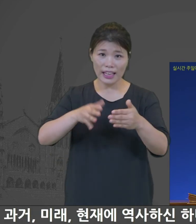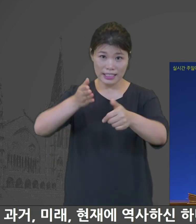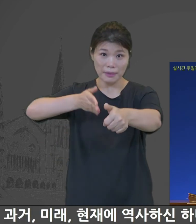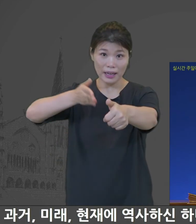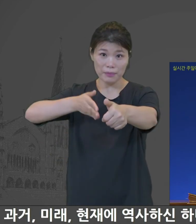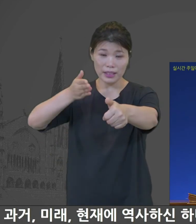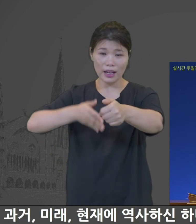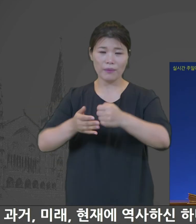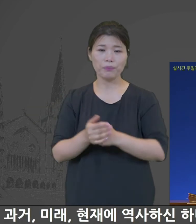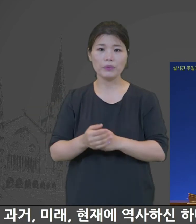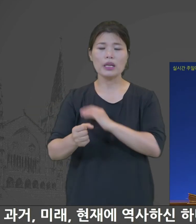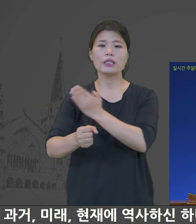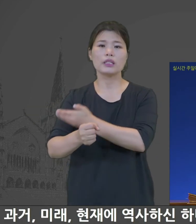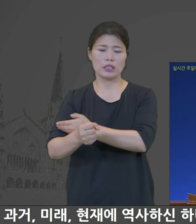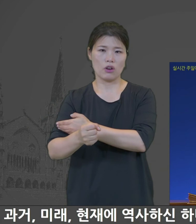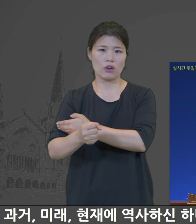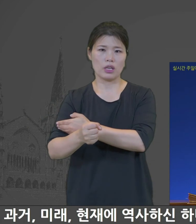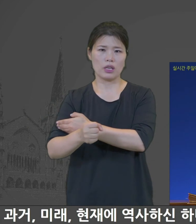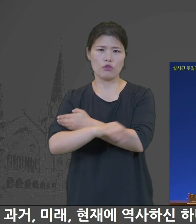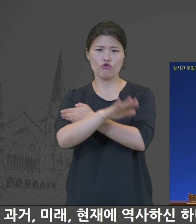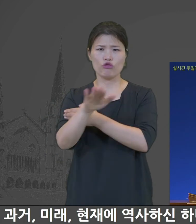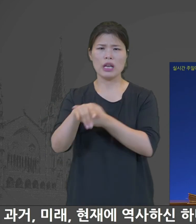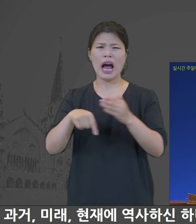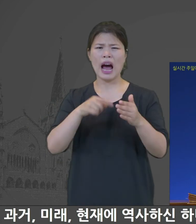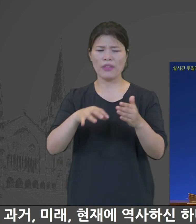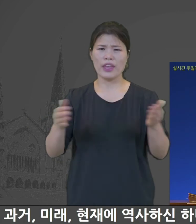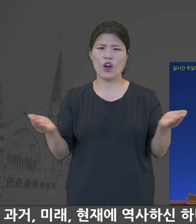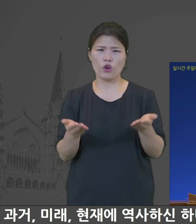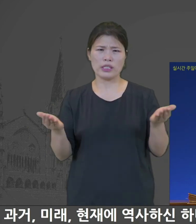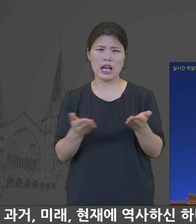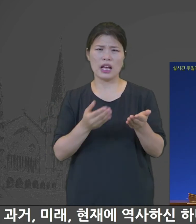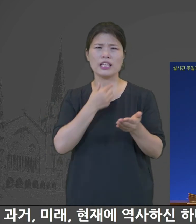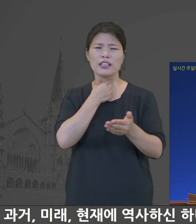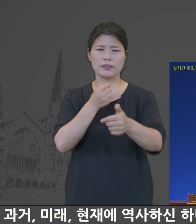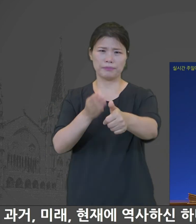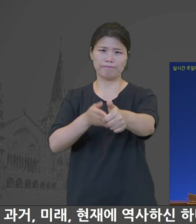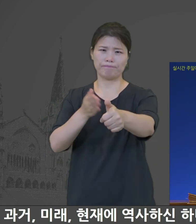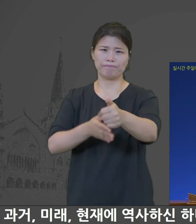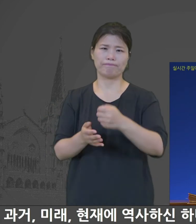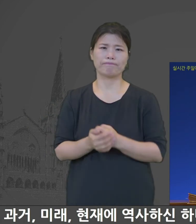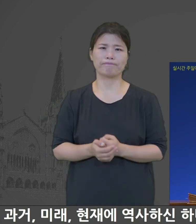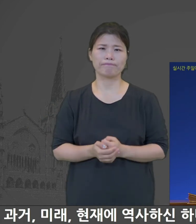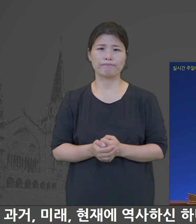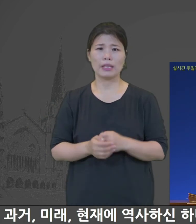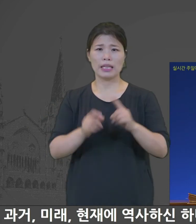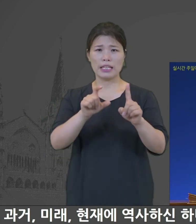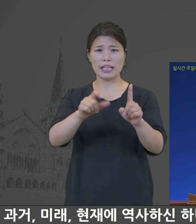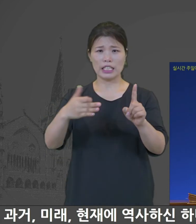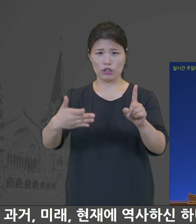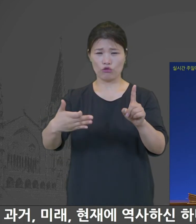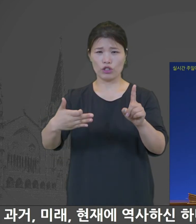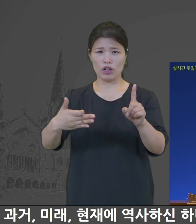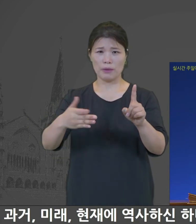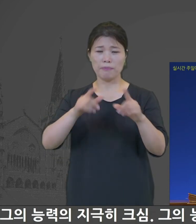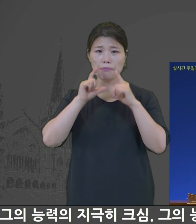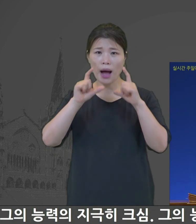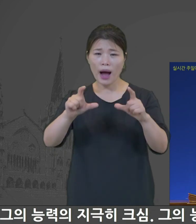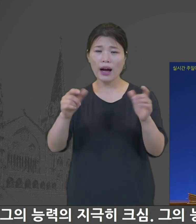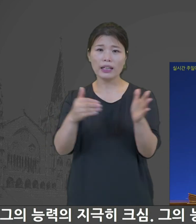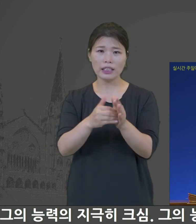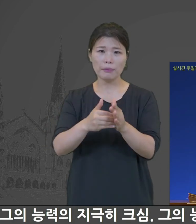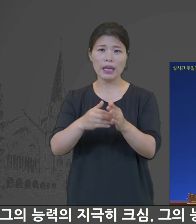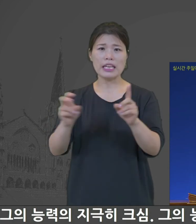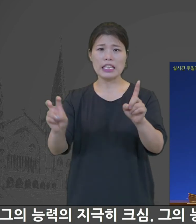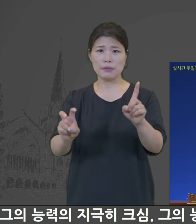그 능력이 우리 가운데 역사하기를 주의 이름으로 축원합니다. 19절에 그렇게 선포한 다음 20절에 그의 능력이 또